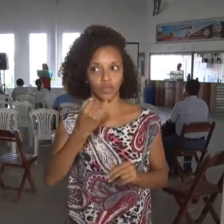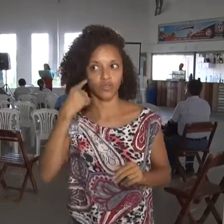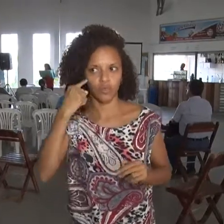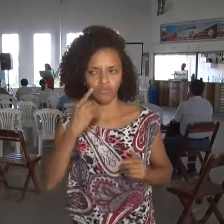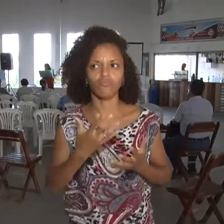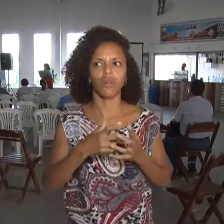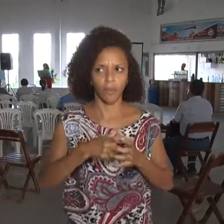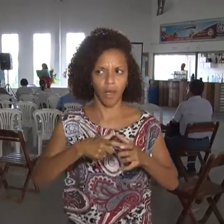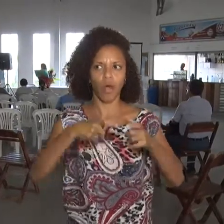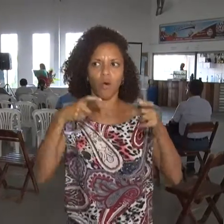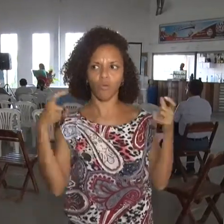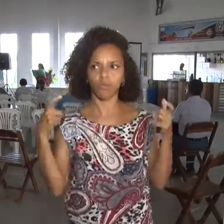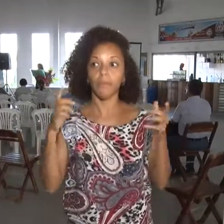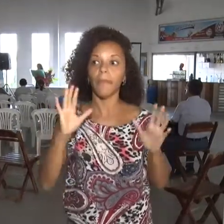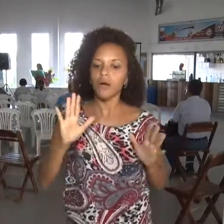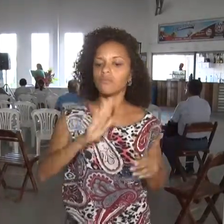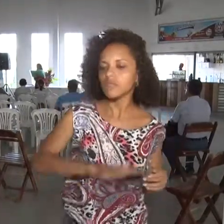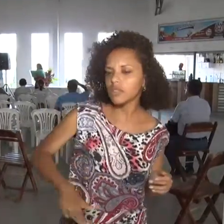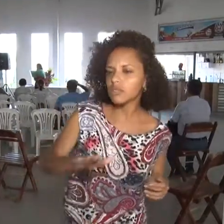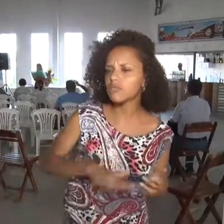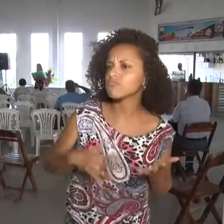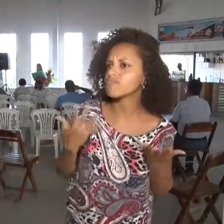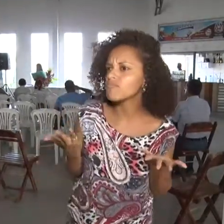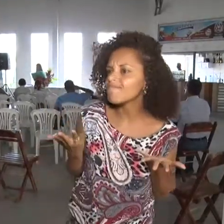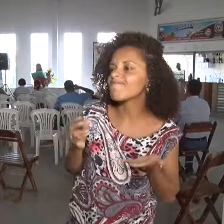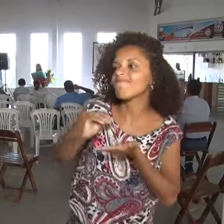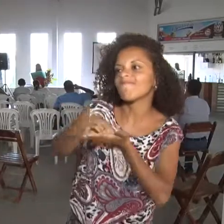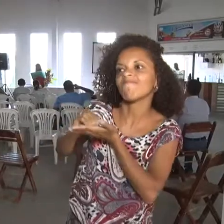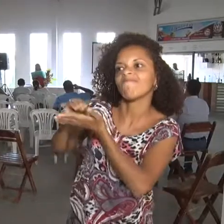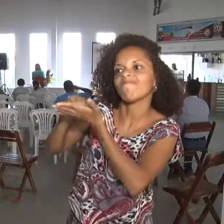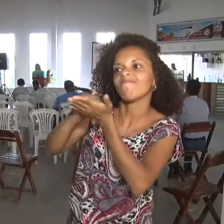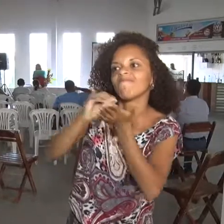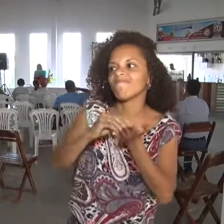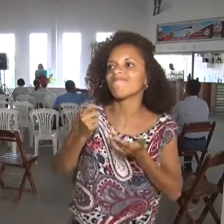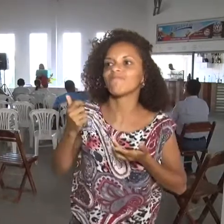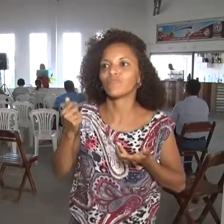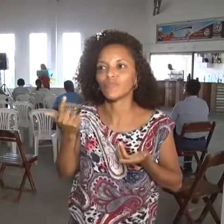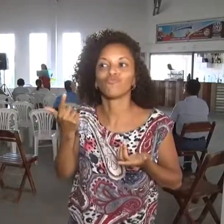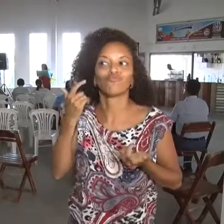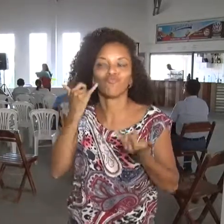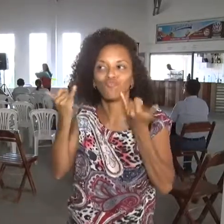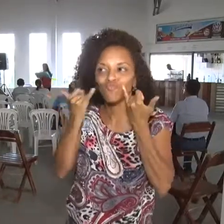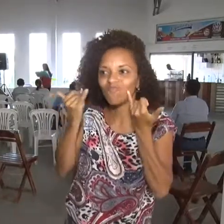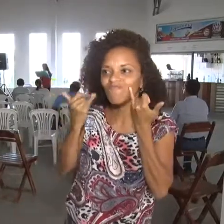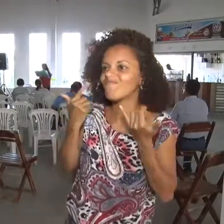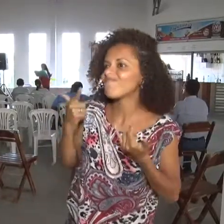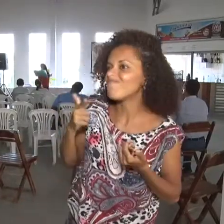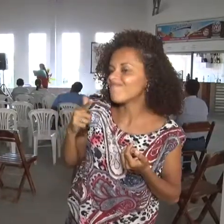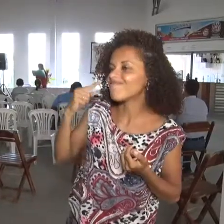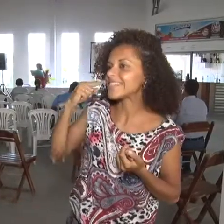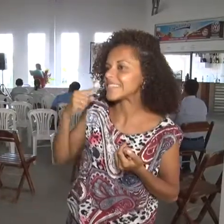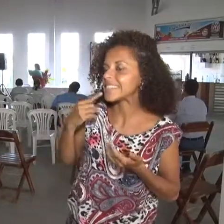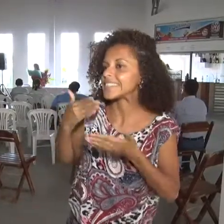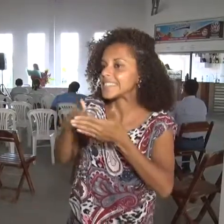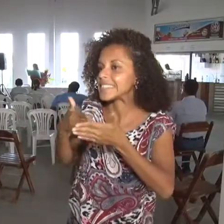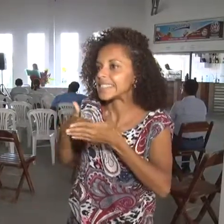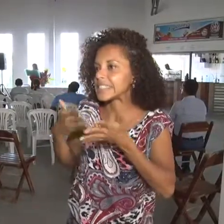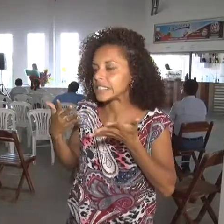ter essa inclusão para poder também aumentar essa questão dos surdos na associação, buscar esses surdos, ter informações. O surdo precisa